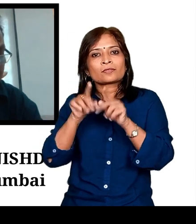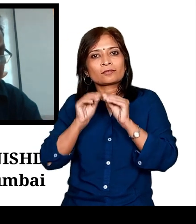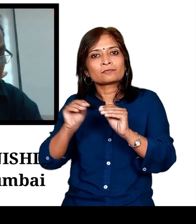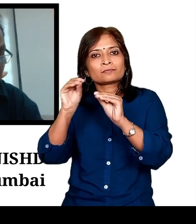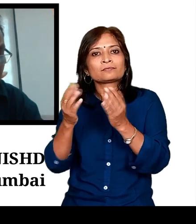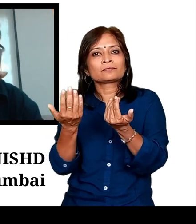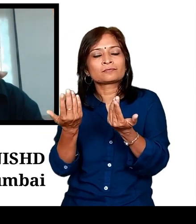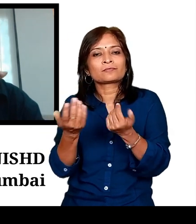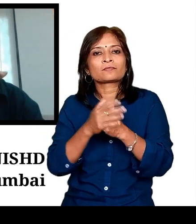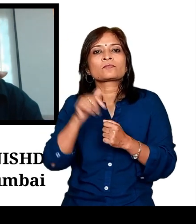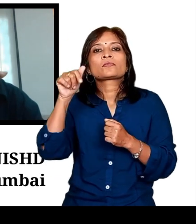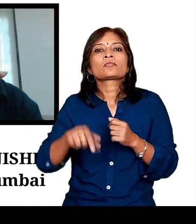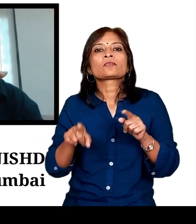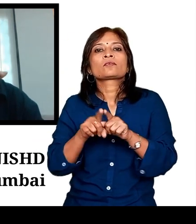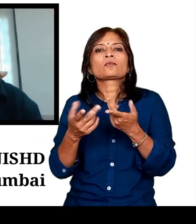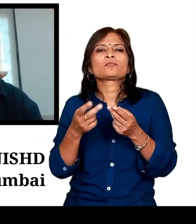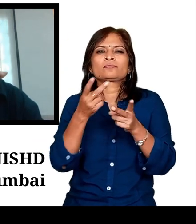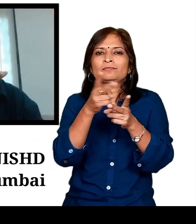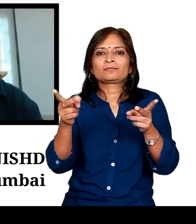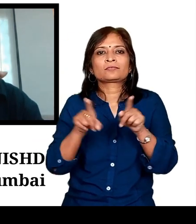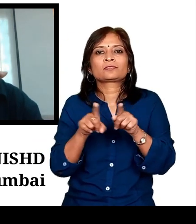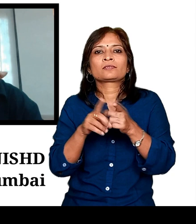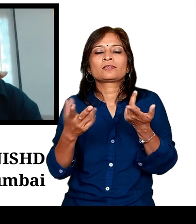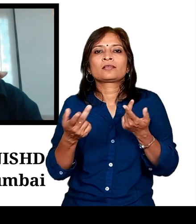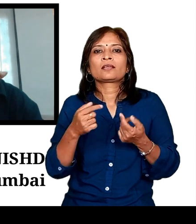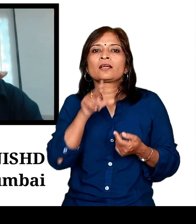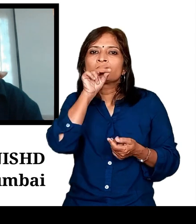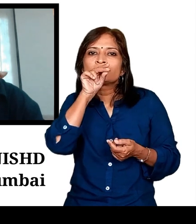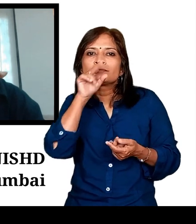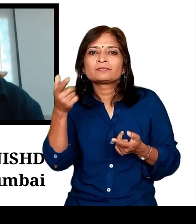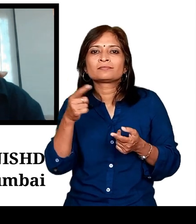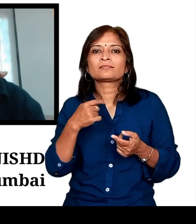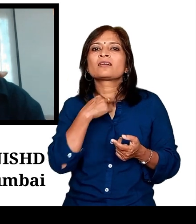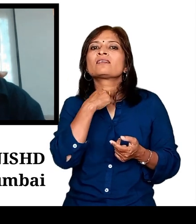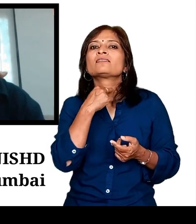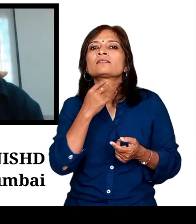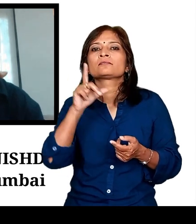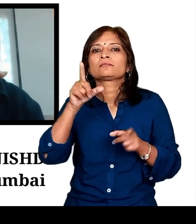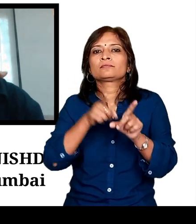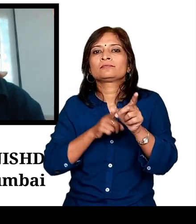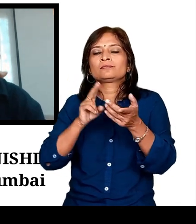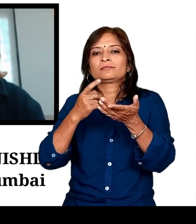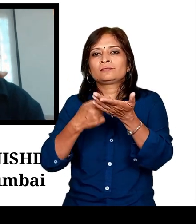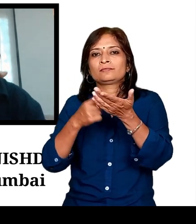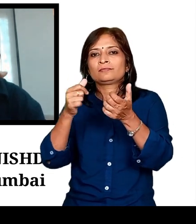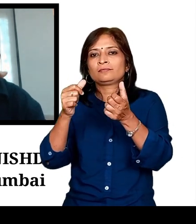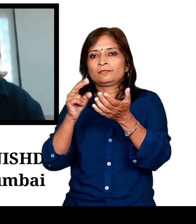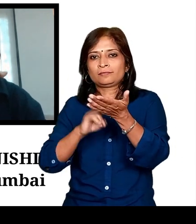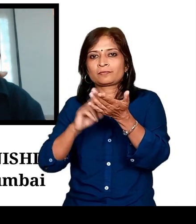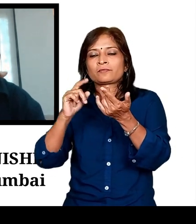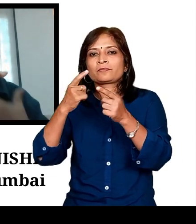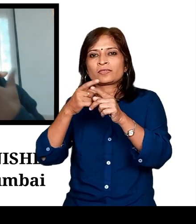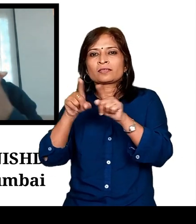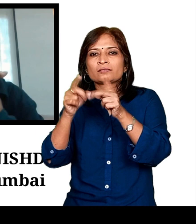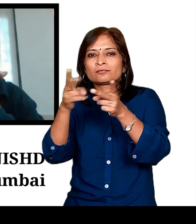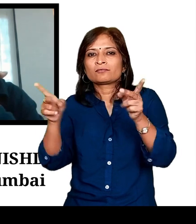आर्टिफिशियल इलेक्ट्रो लैरिंग्स है, बहुत सारे डेप होते हैं कि जिनका डेप नॉट एग्जैक्टली डेप आई कैन नॉट से, जो बहुत